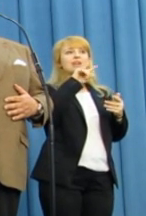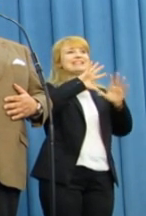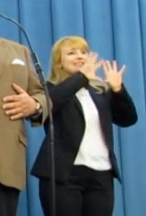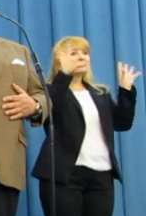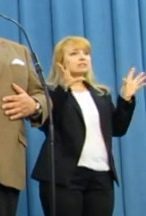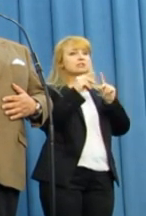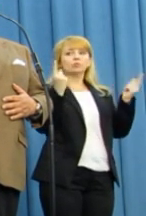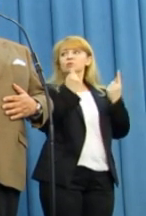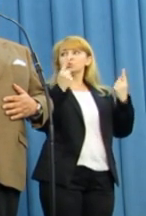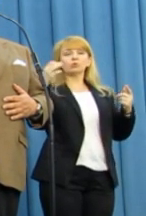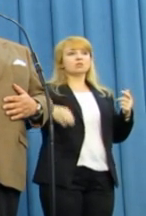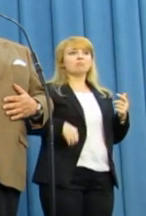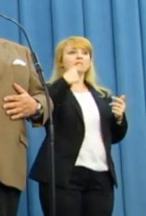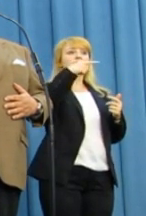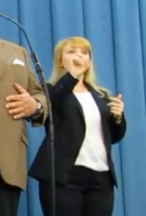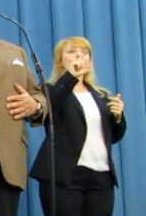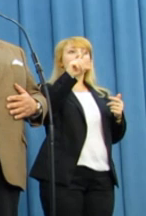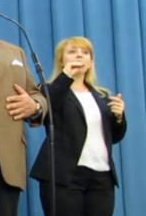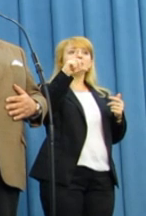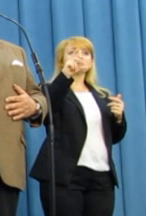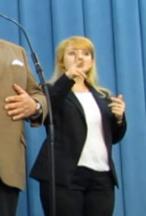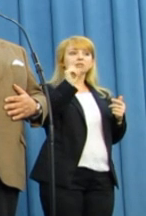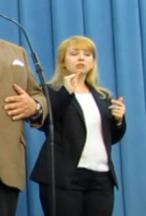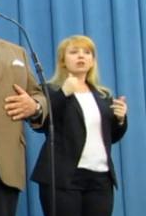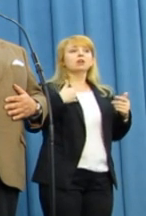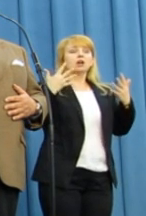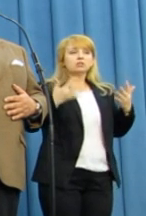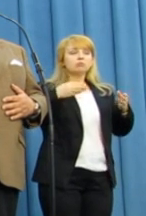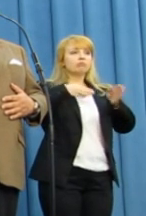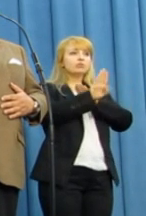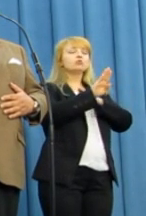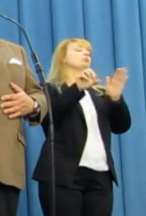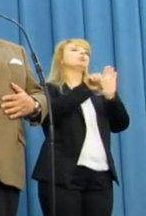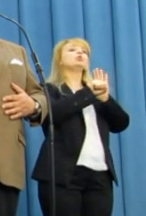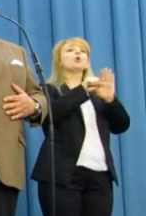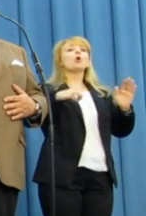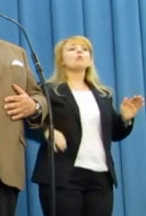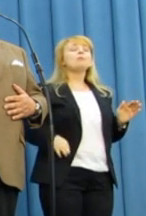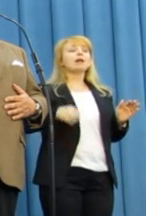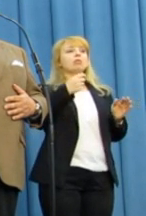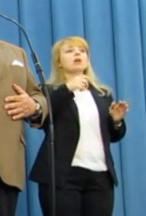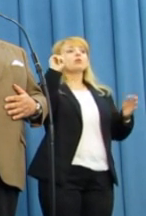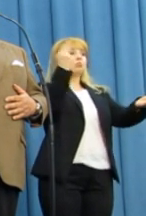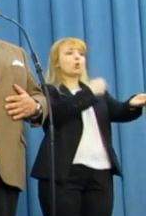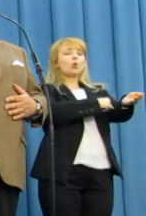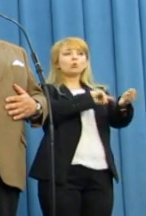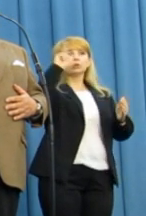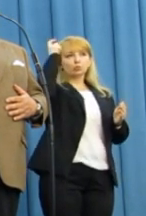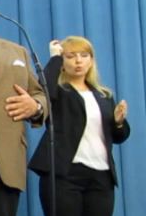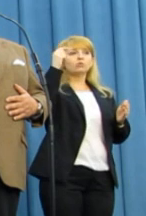sytuacji Andrzeja Dolewskiego, postanowiłem wystąpić do pana prokuratora generalnego Andrzeja